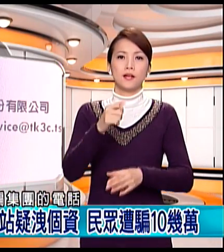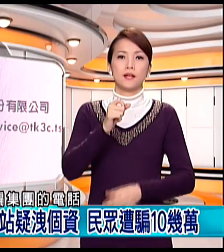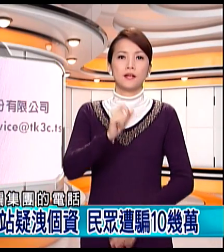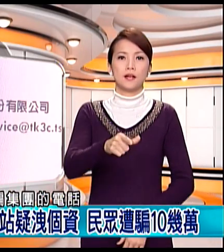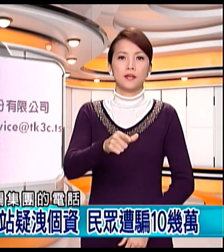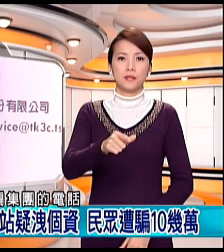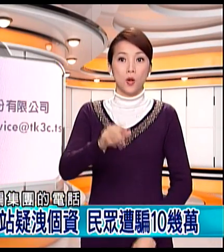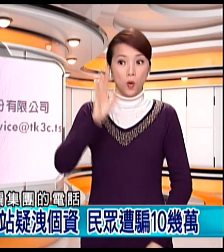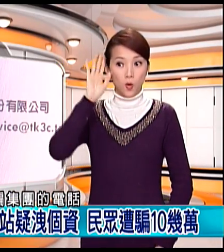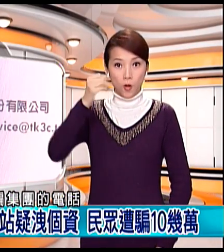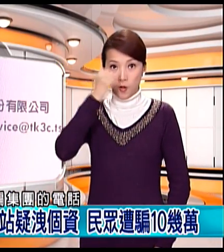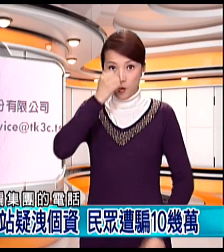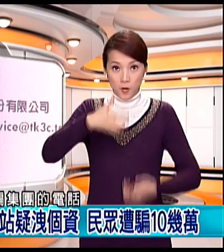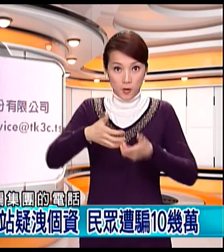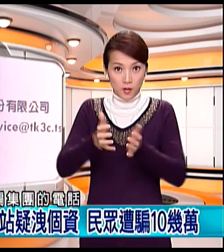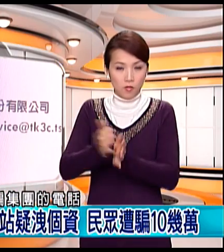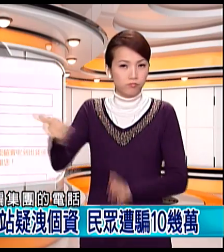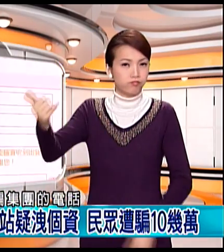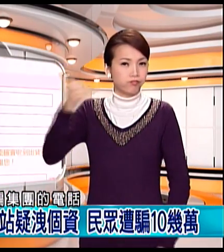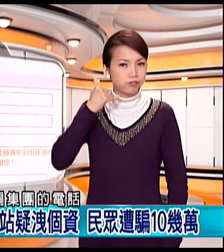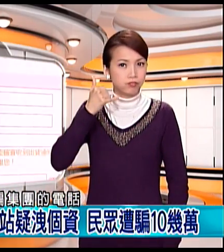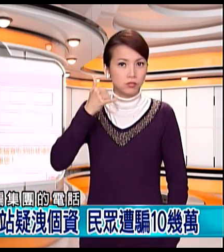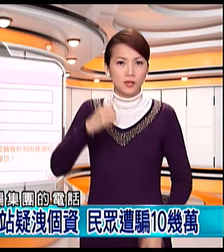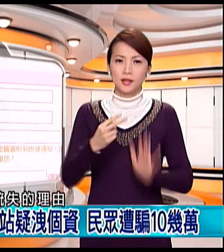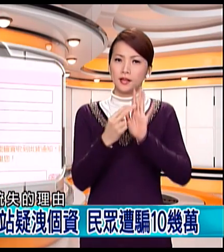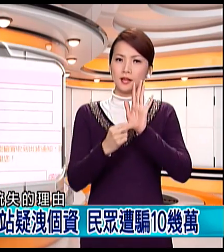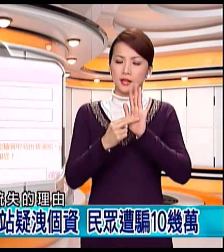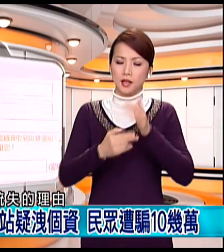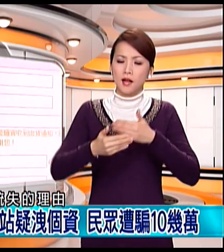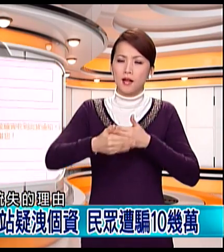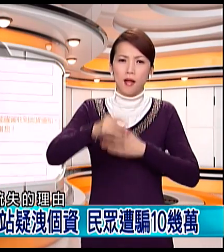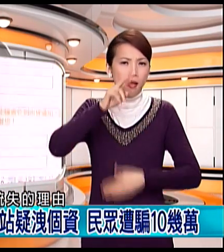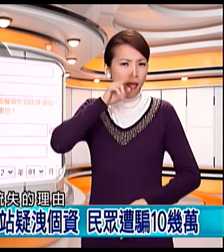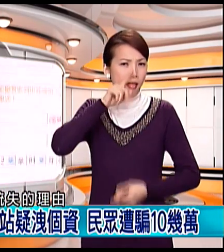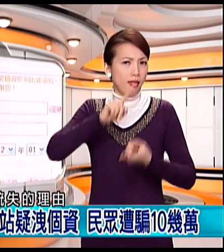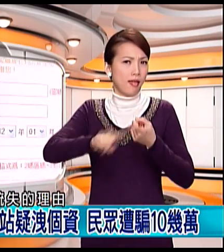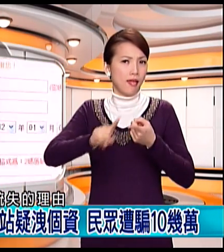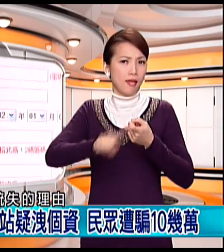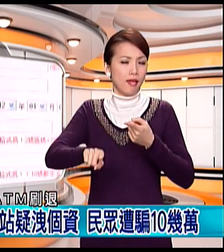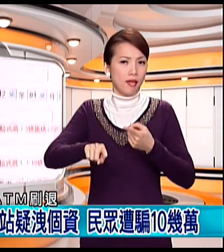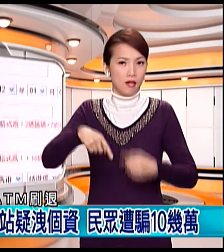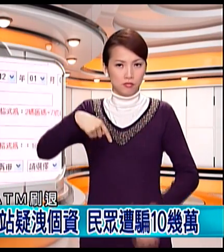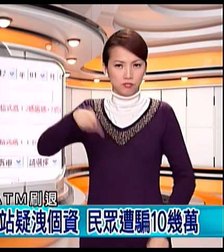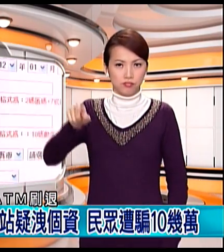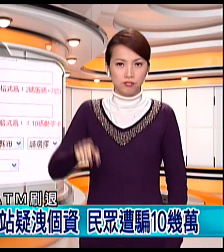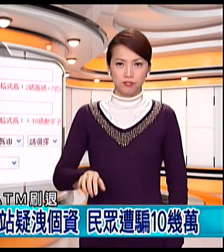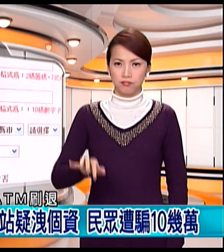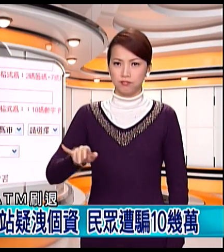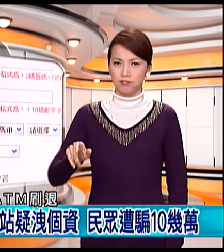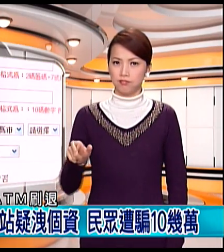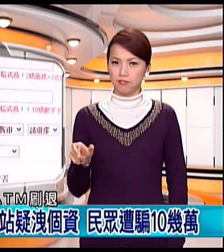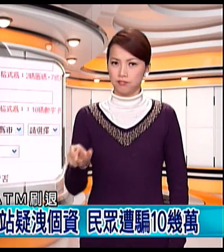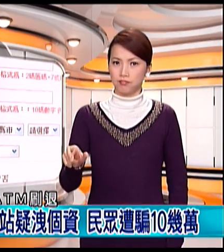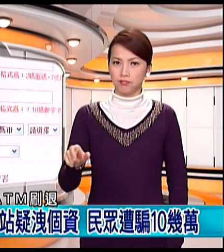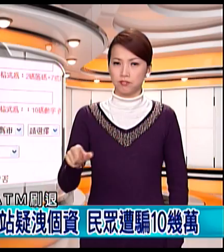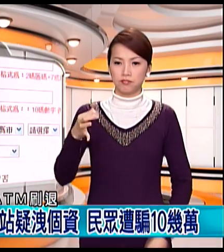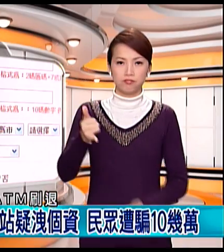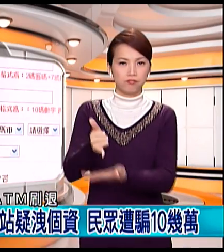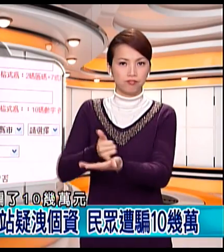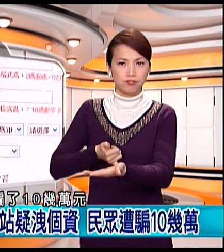到了诈骗集团的电话，以作业疏失的理由要求到 ATM 刷退，结果被